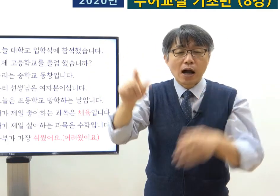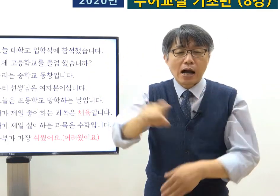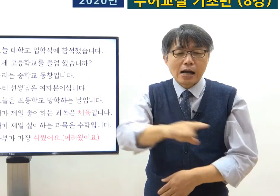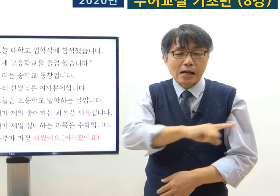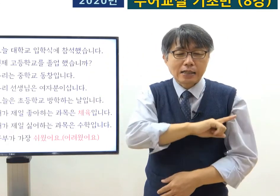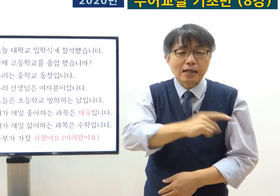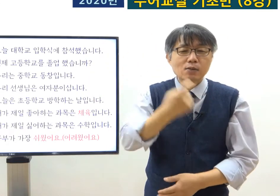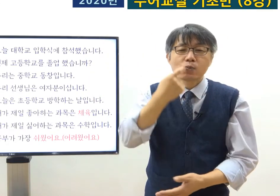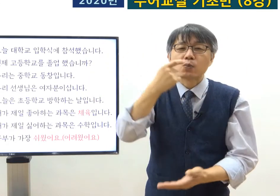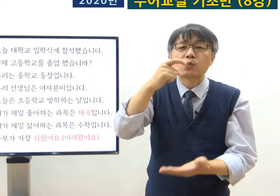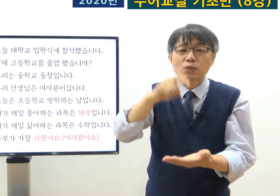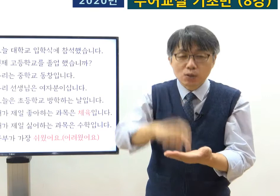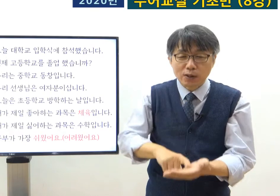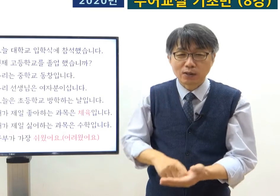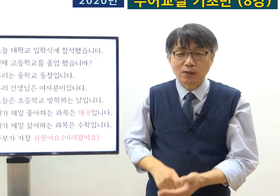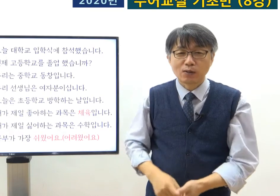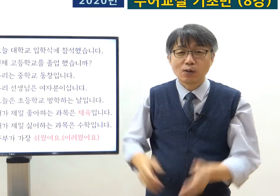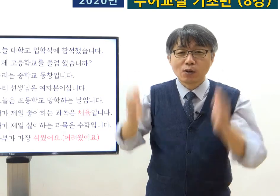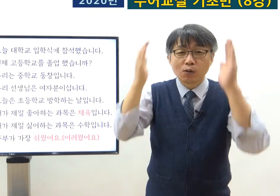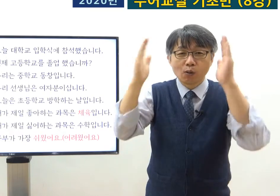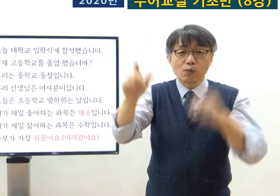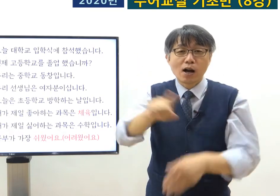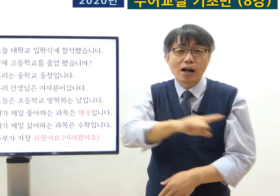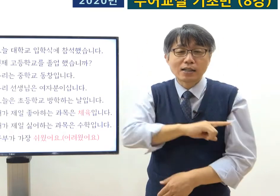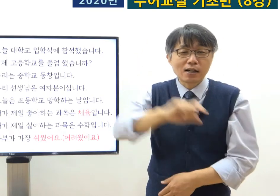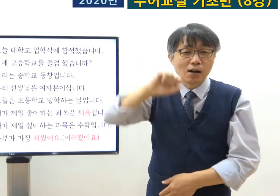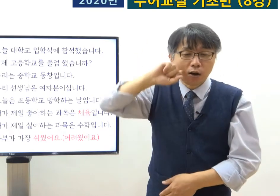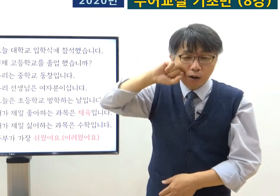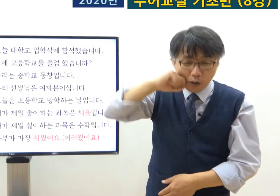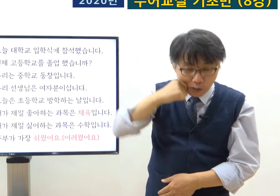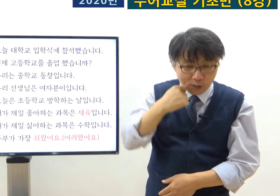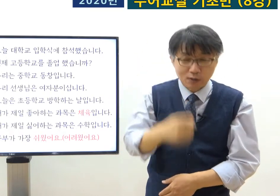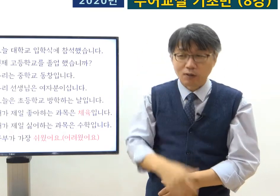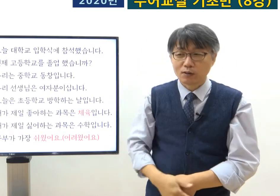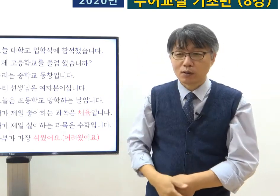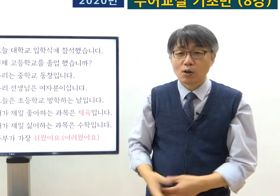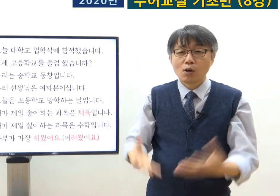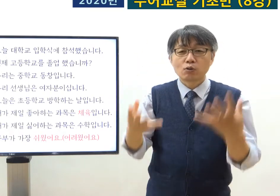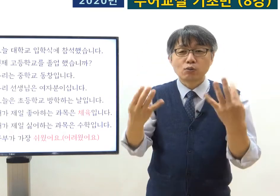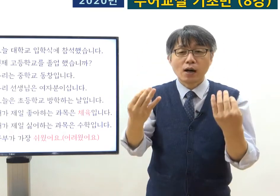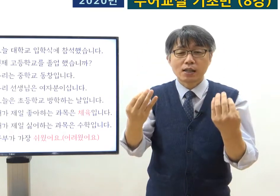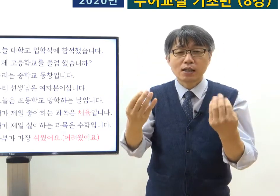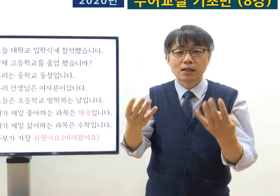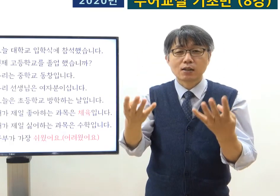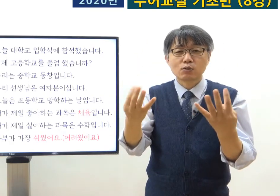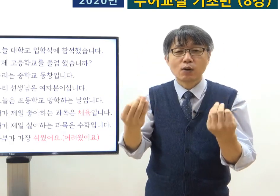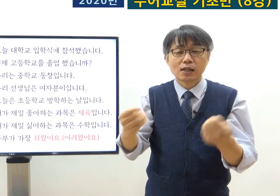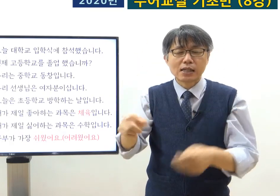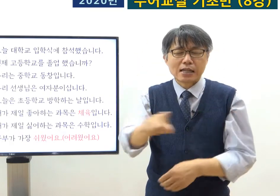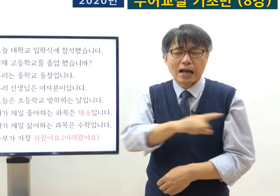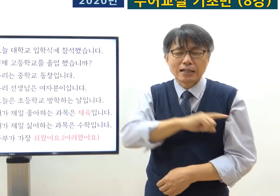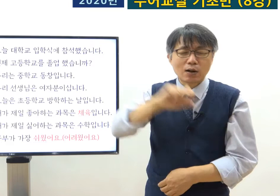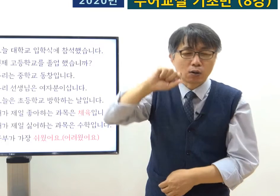공부가 가장 쉬웠어요. 공부가 가장 어려웠어요. 수학이 가장